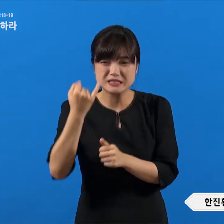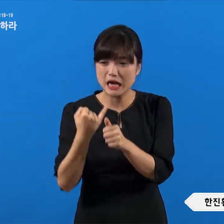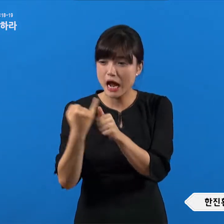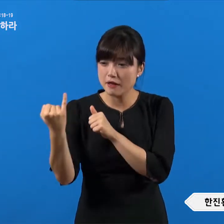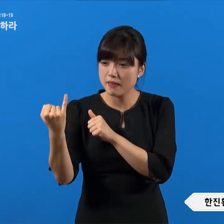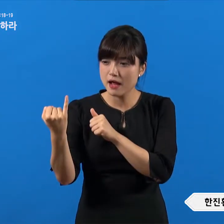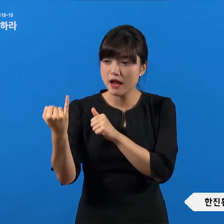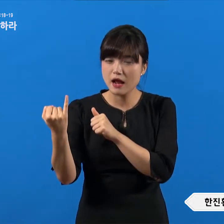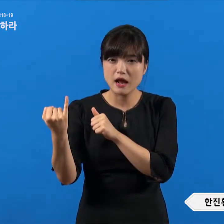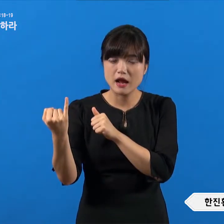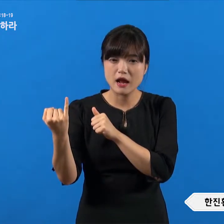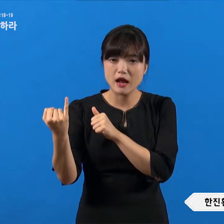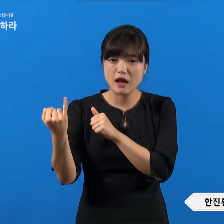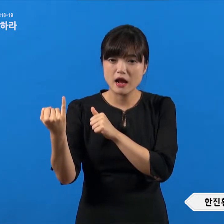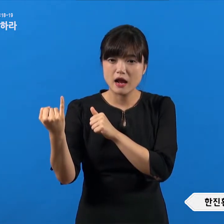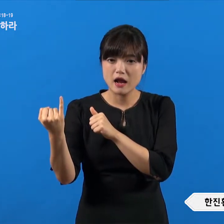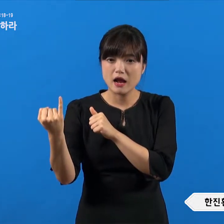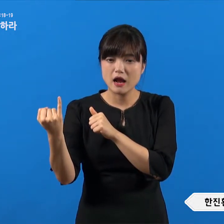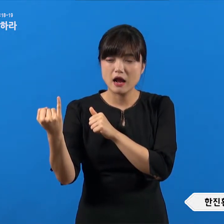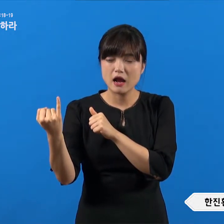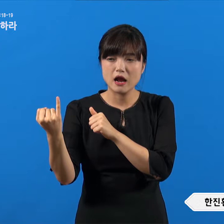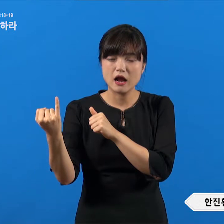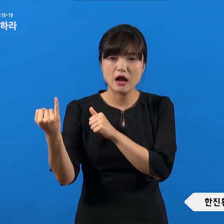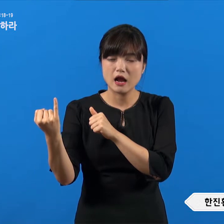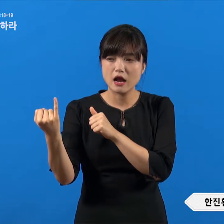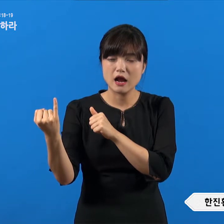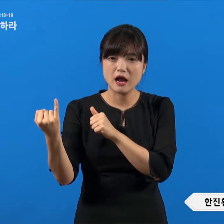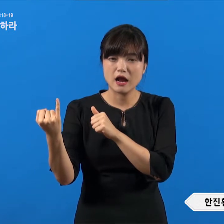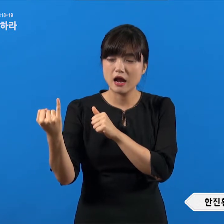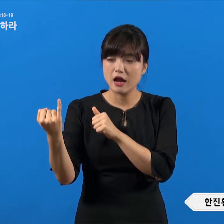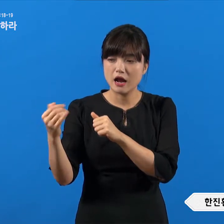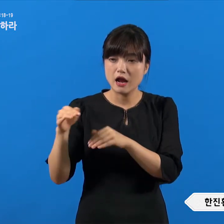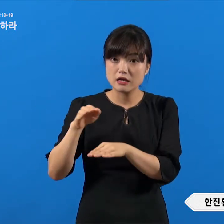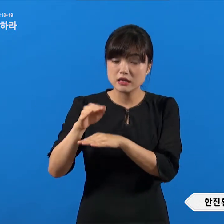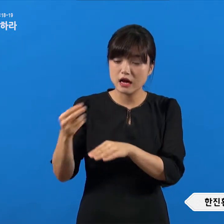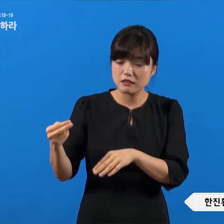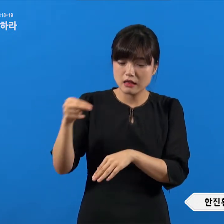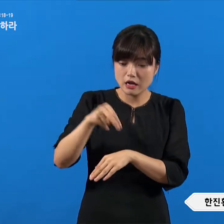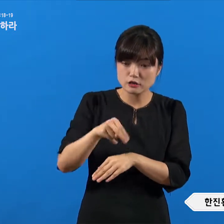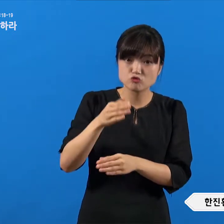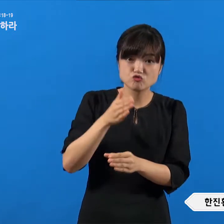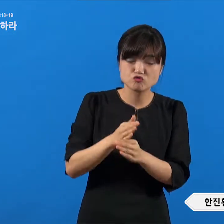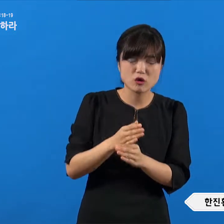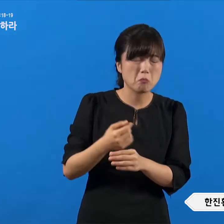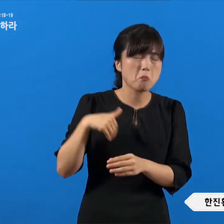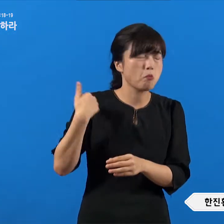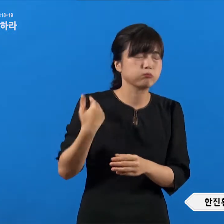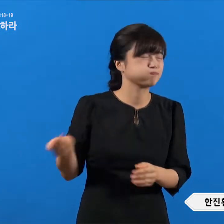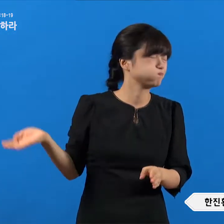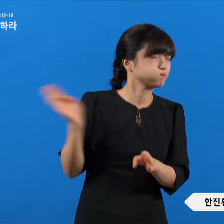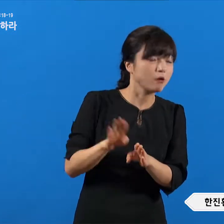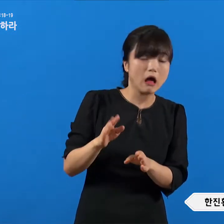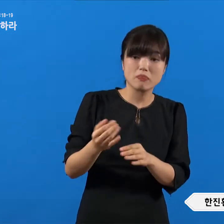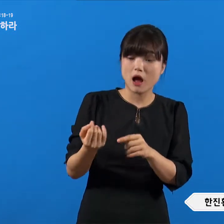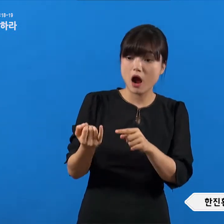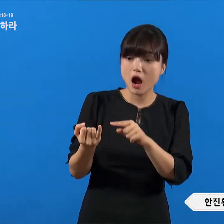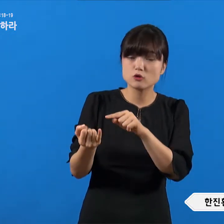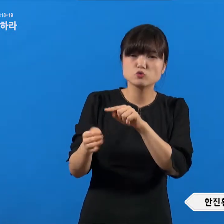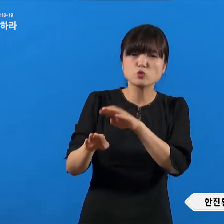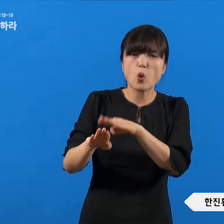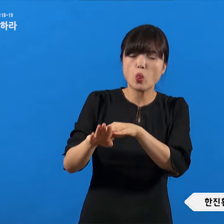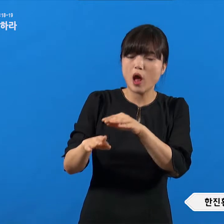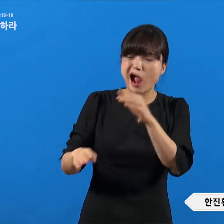아내를 확인도 안 하고 차문을 콱 닫다가 그 아내 손가락이 차에 끼었습니다. 그런데 그것이